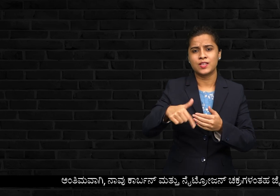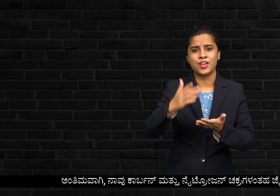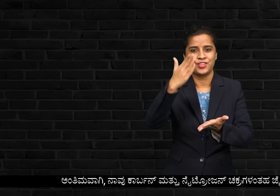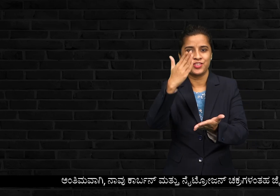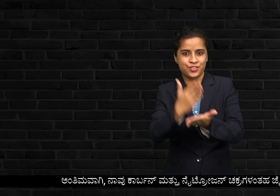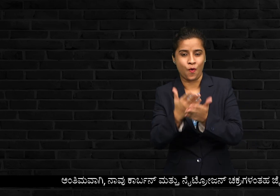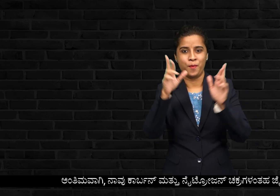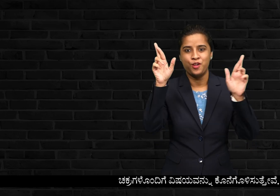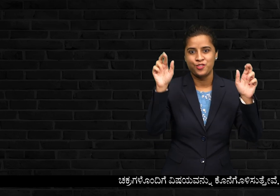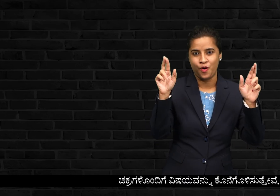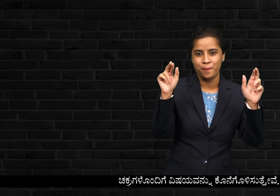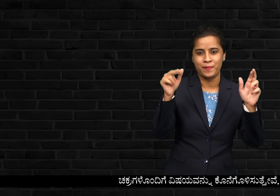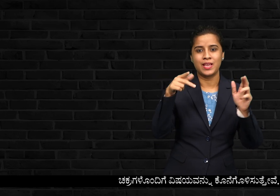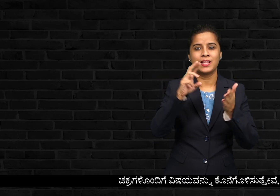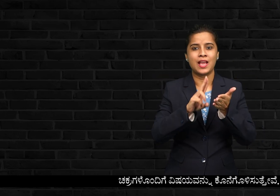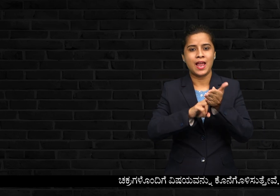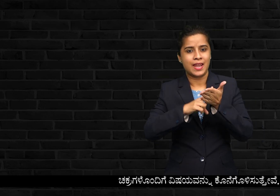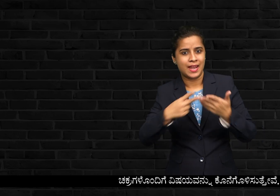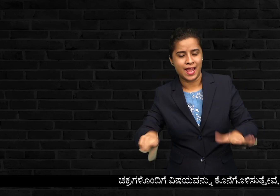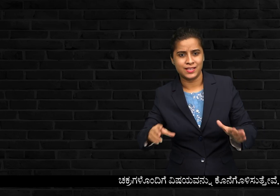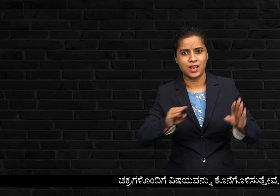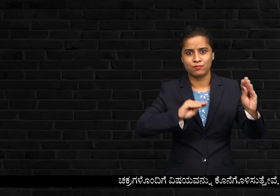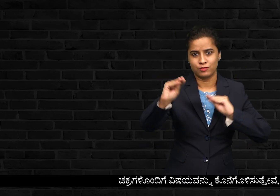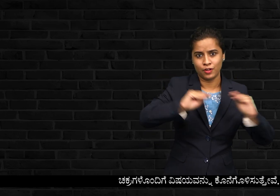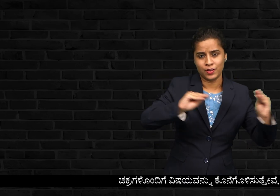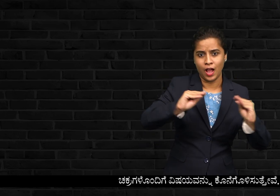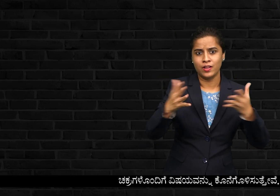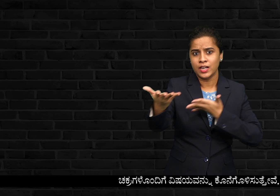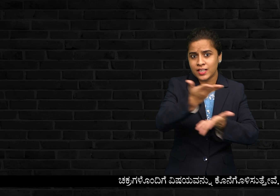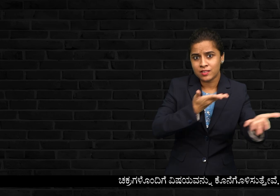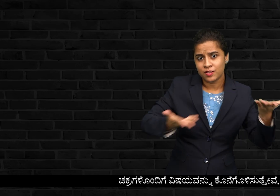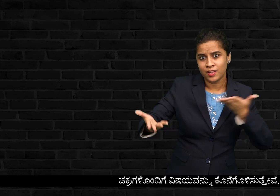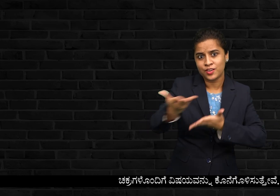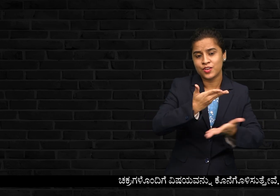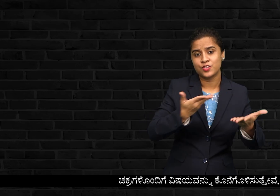ಚಕ್ರಗಳಂತಹ ಜೈವಿಕ ರಾಸಾಯನಿಕ ಚಕ್ರಗಳೊಂದಿಗೆ ವಿಷಯವನ್ನ ಕೊನೆಗೊಳಿಸ್ತೇವೆ.